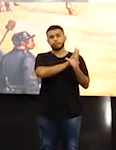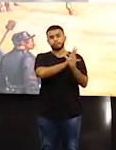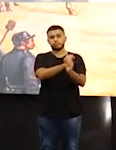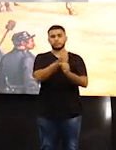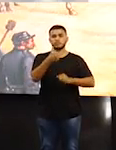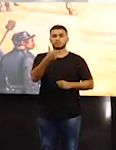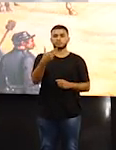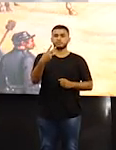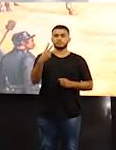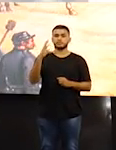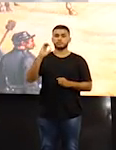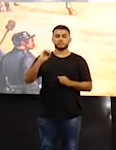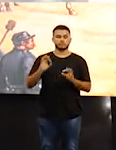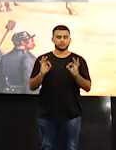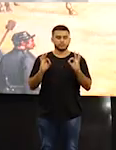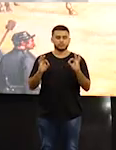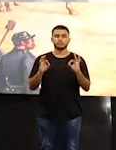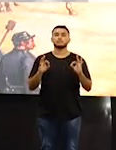novembro de